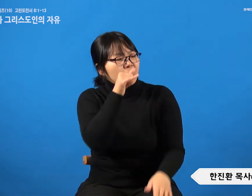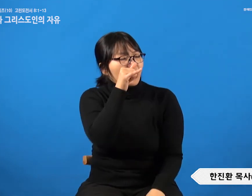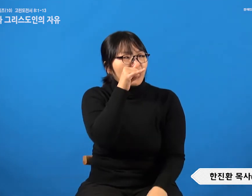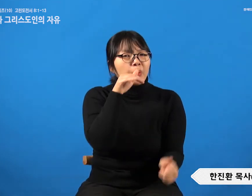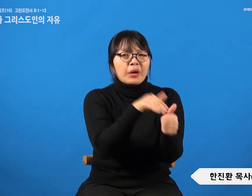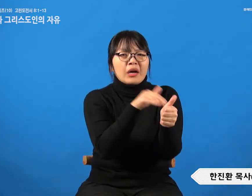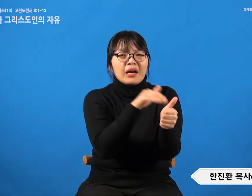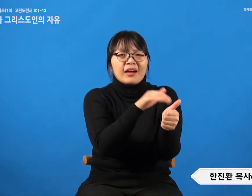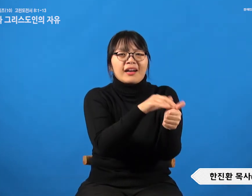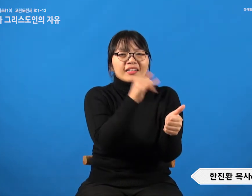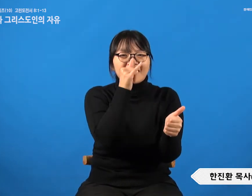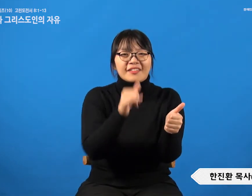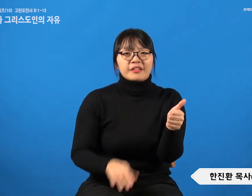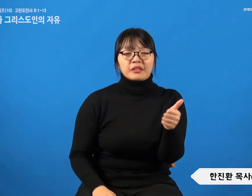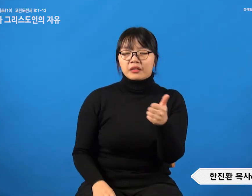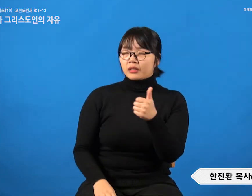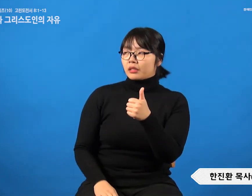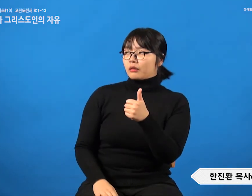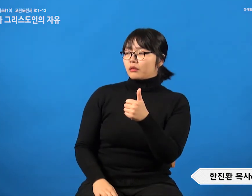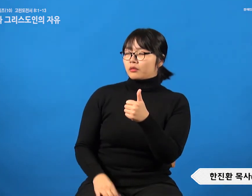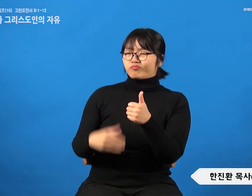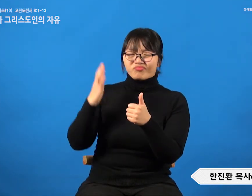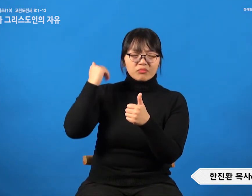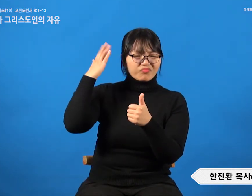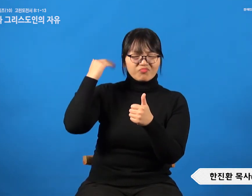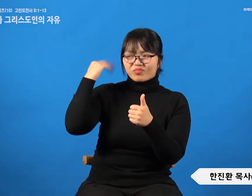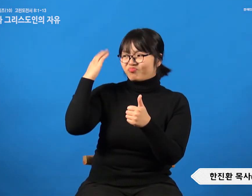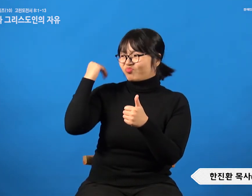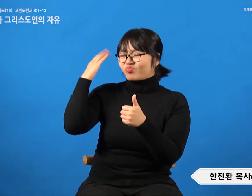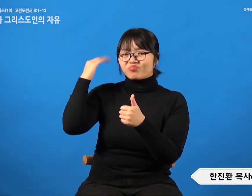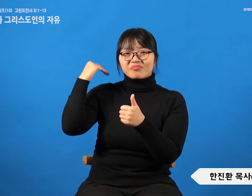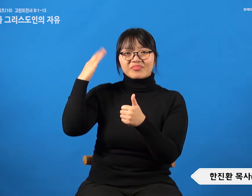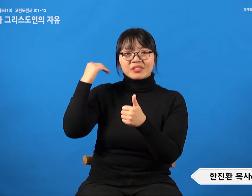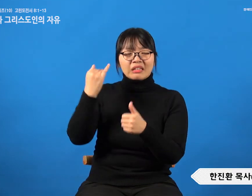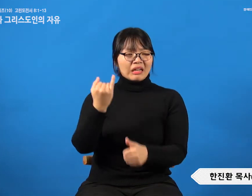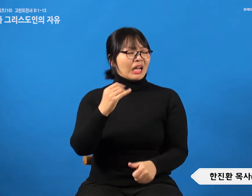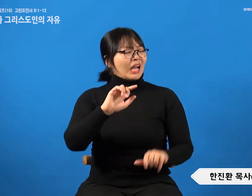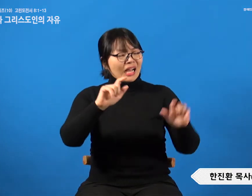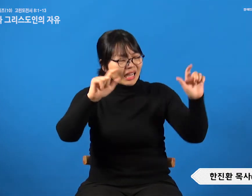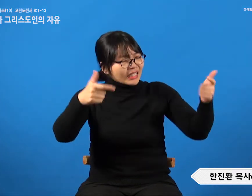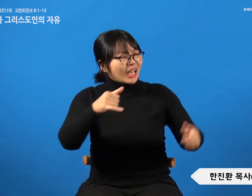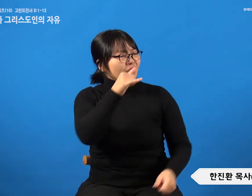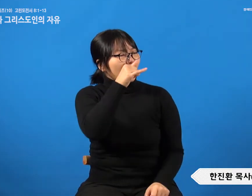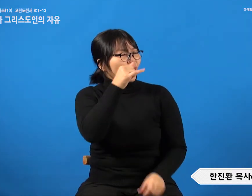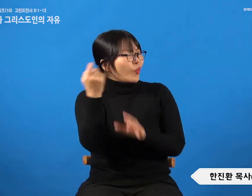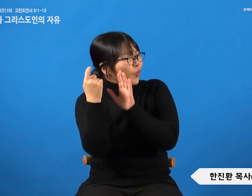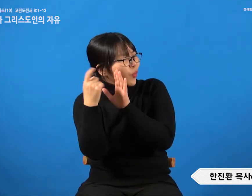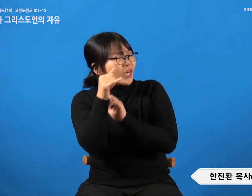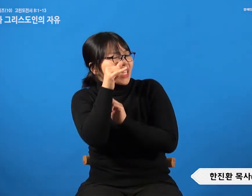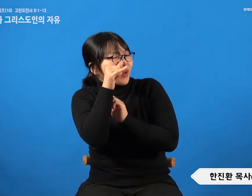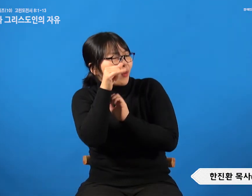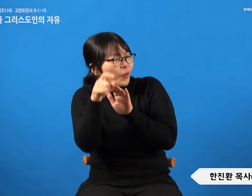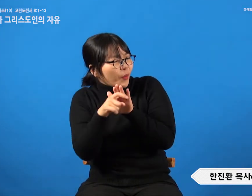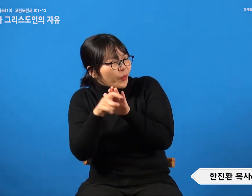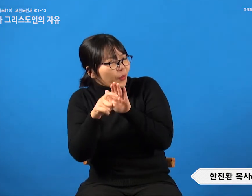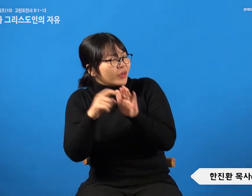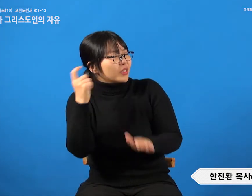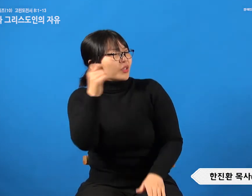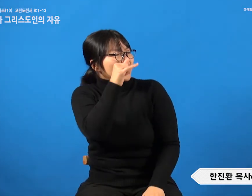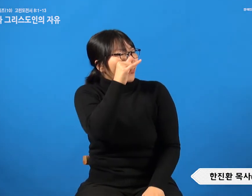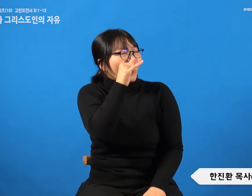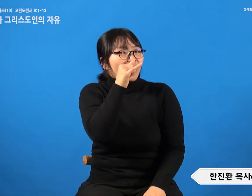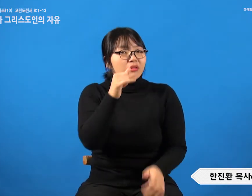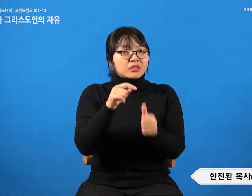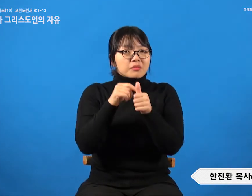없이 깨웁니다. 남편이 아무 소리도 안 들리는데 그러면 아니 분명히 소리가 나요 하고 남편이